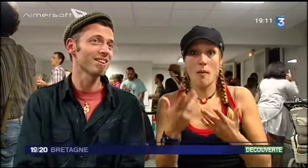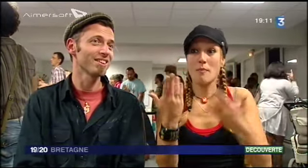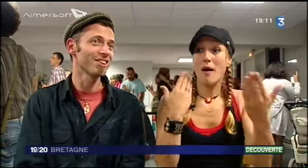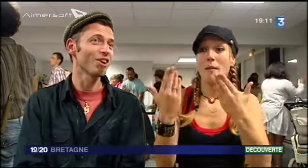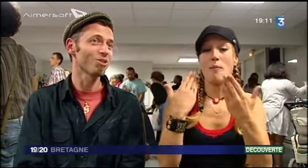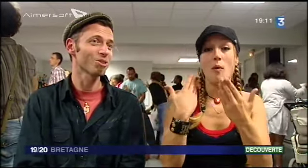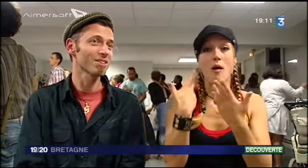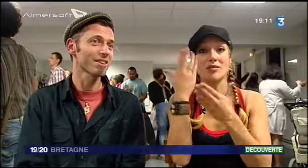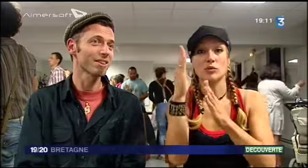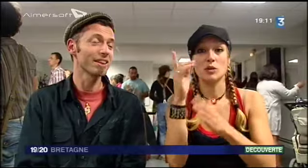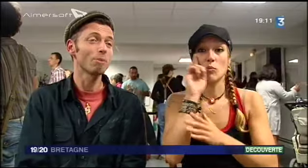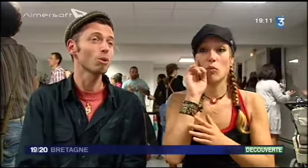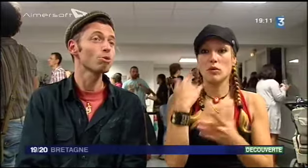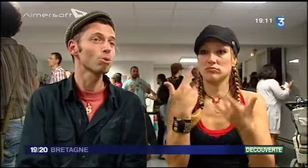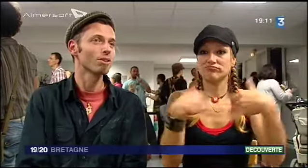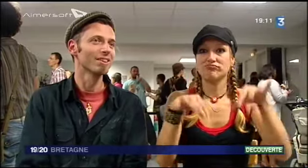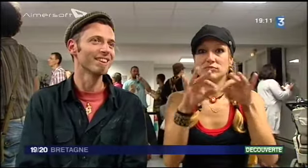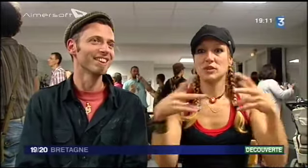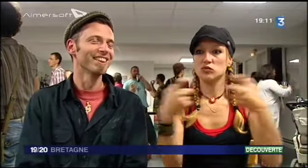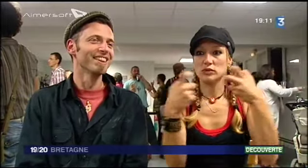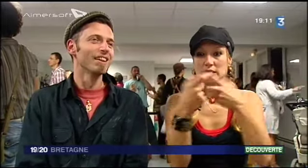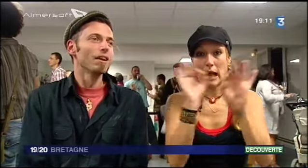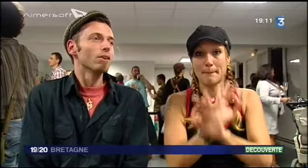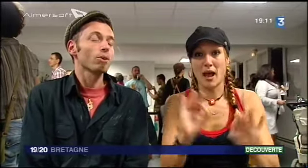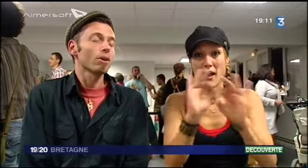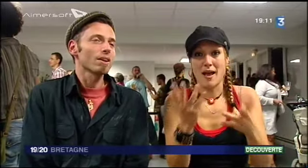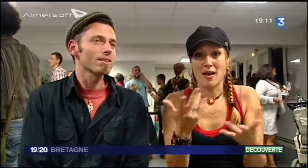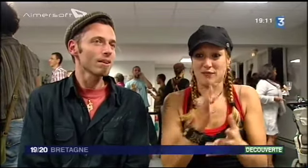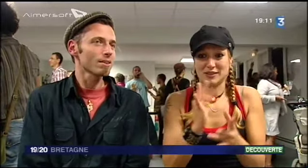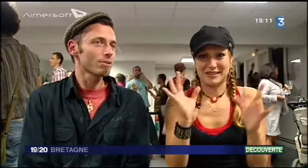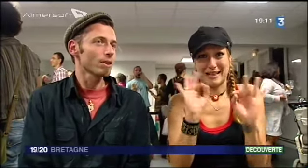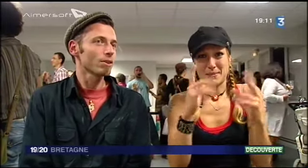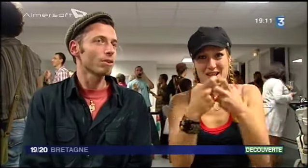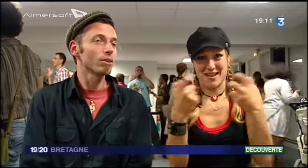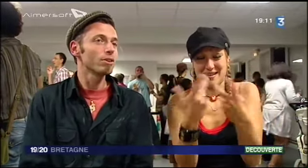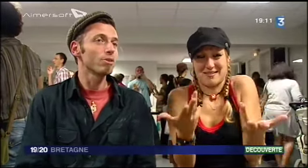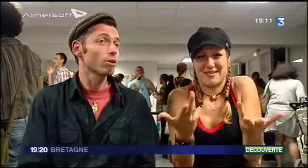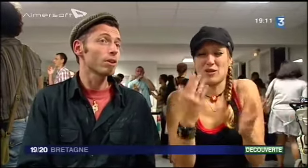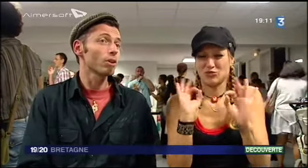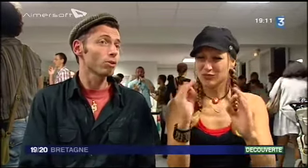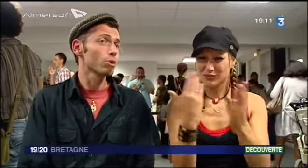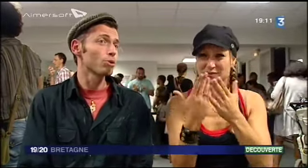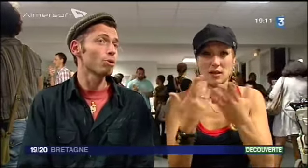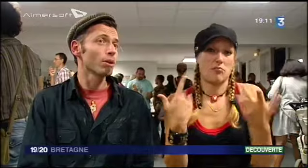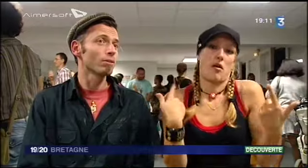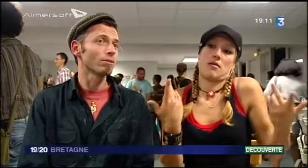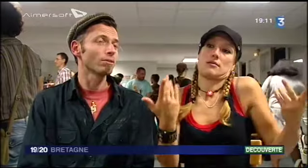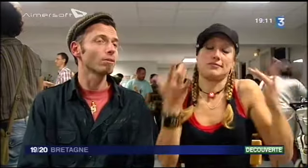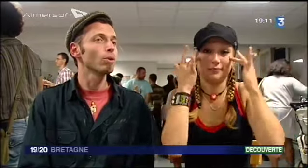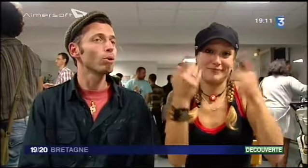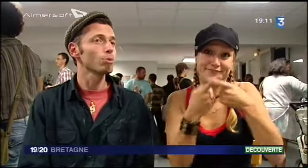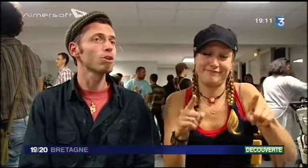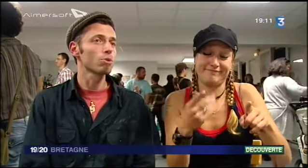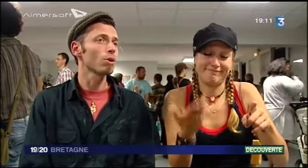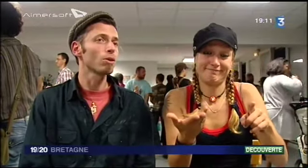salles en français, il n'y pas l'option. Donc rien que ça, ça fait une différence flagrance de culture. Heureusement, ils ont leur